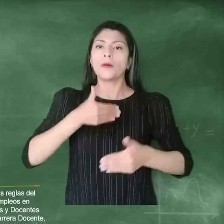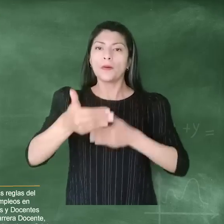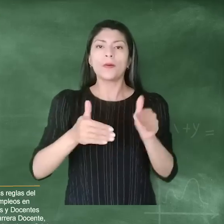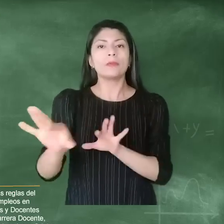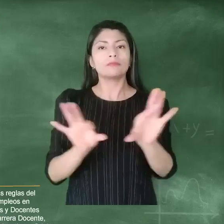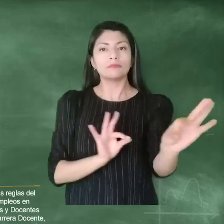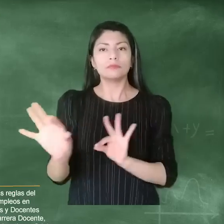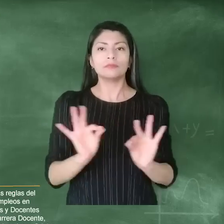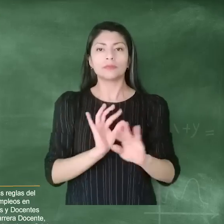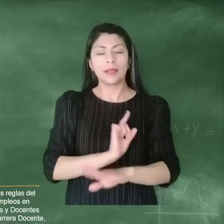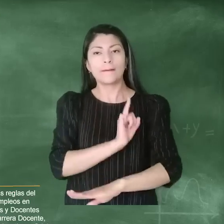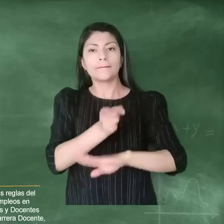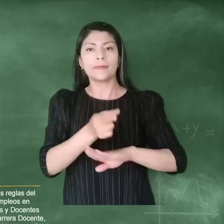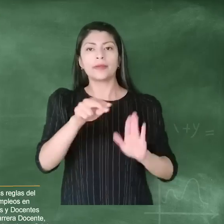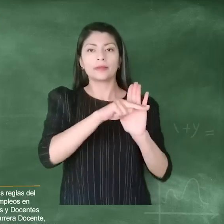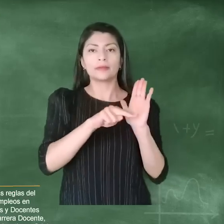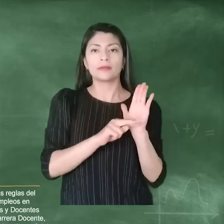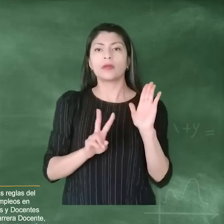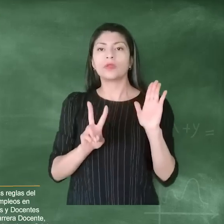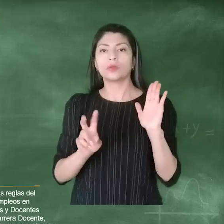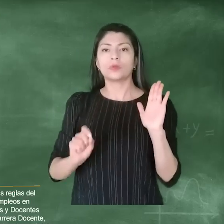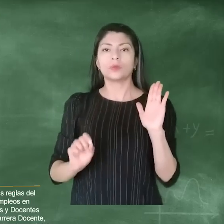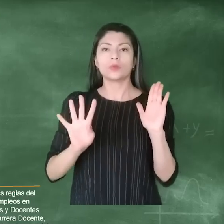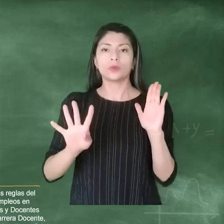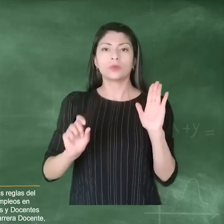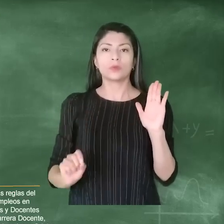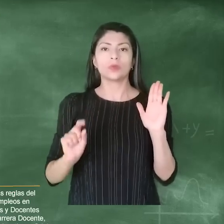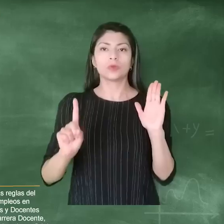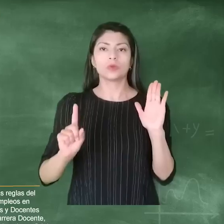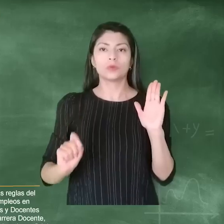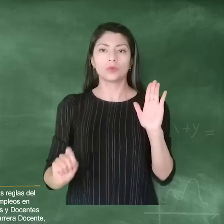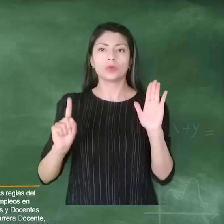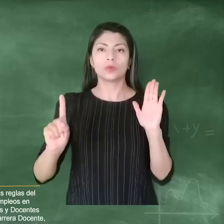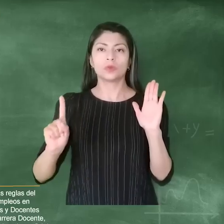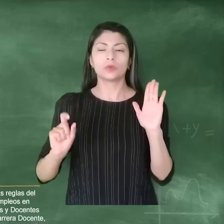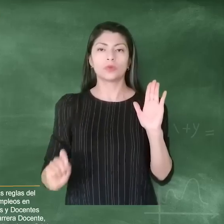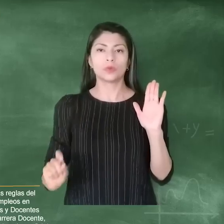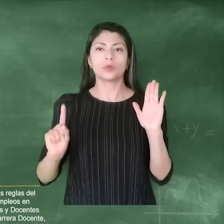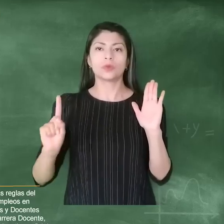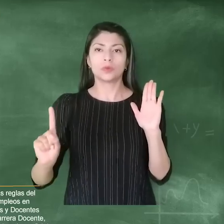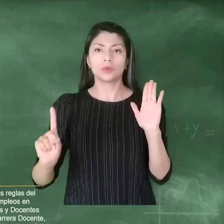abiertos, procesos de selección que se reglamentan en el artículo